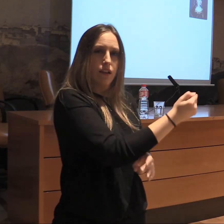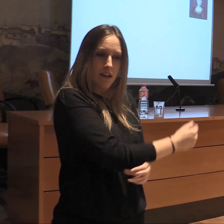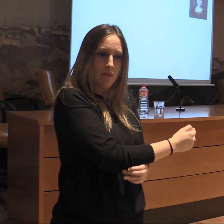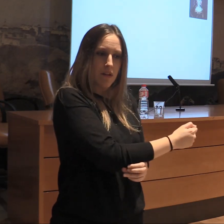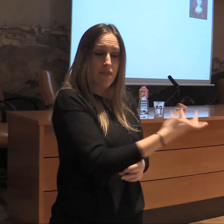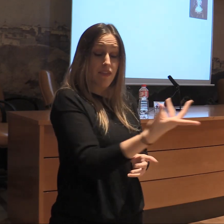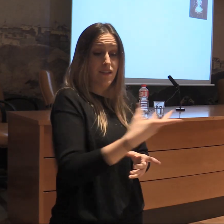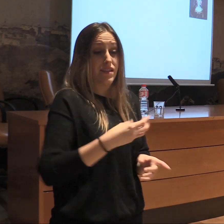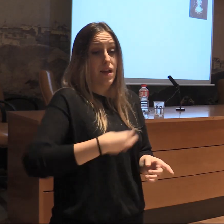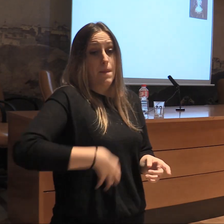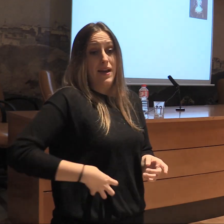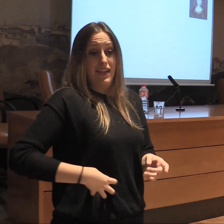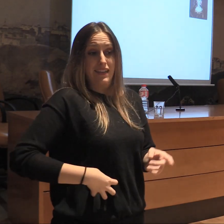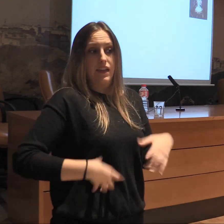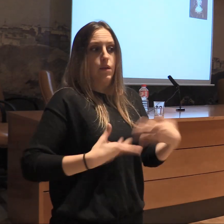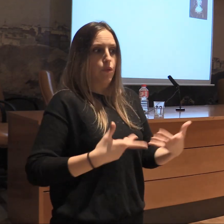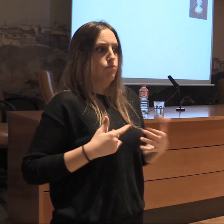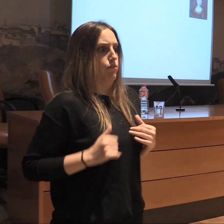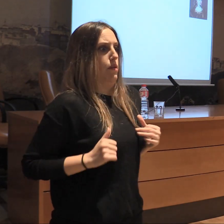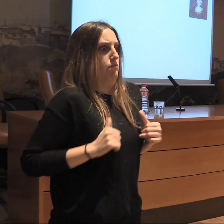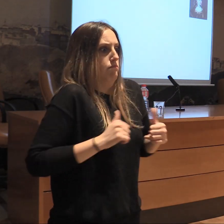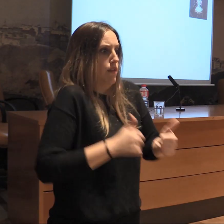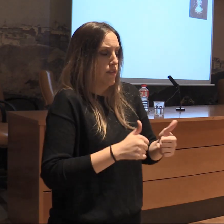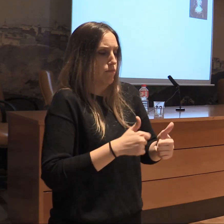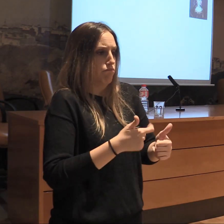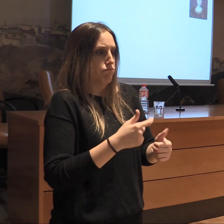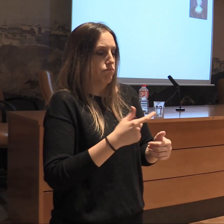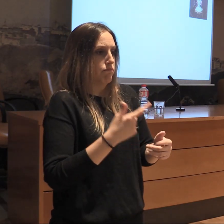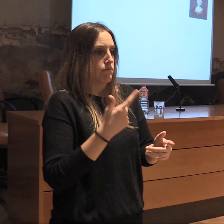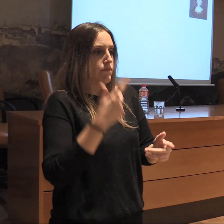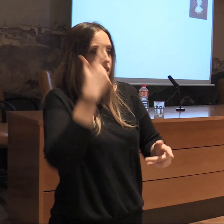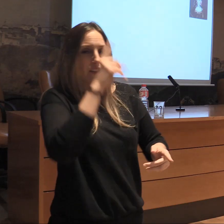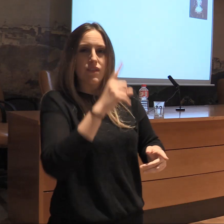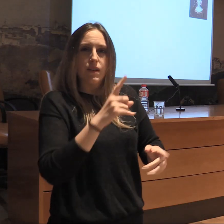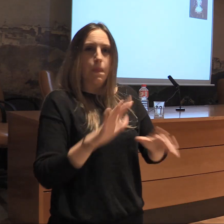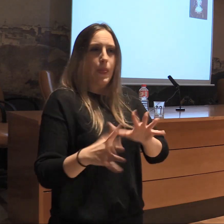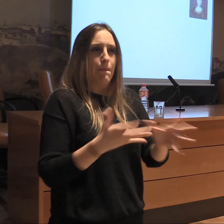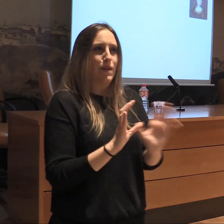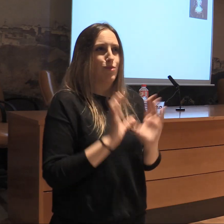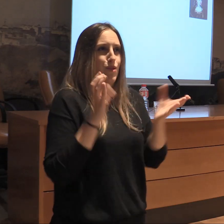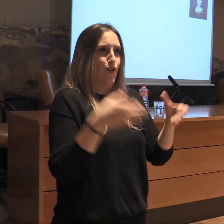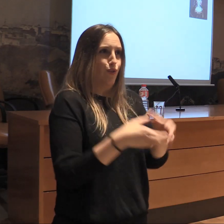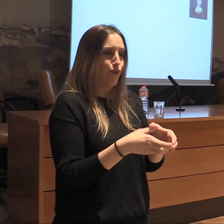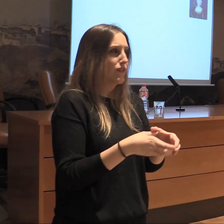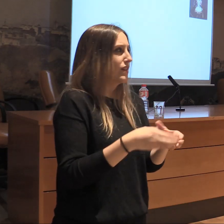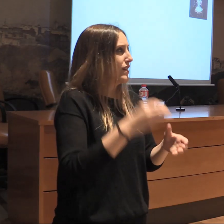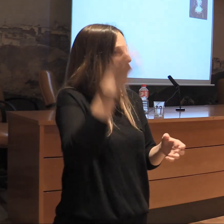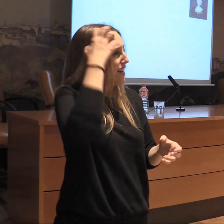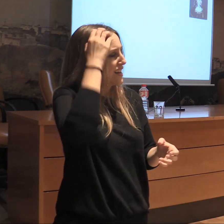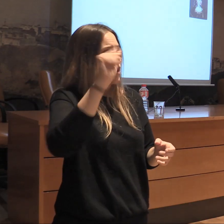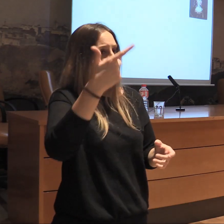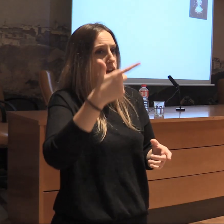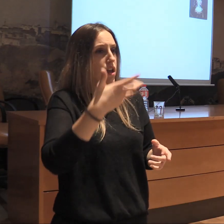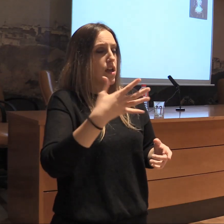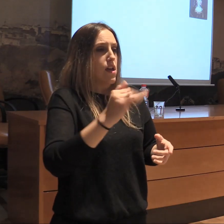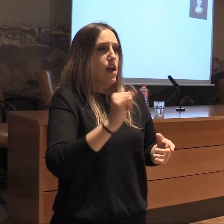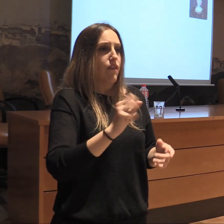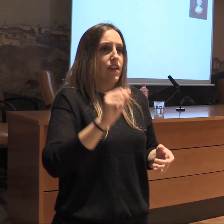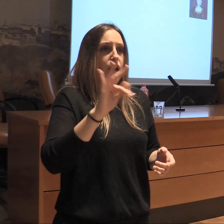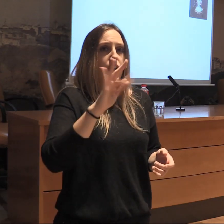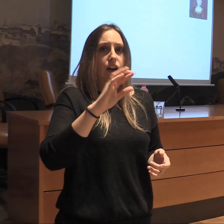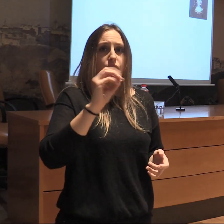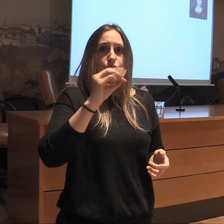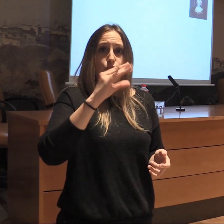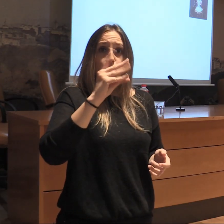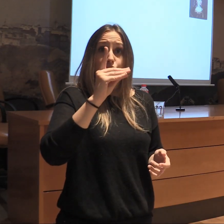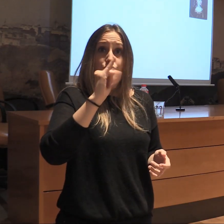Brinvilliers, se empezaron a conocer que en torno a la corte del Rey Sol había afrodisíacos que pudieron llegar hasta